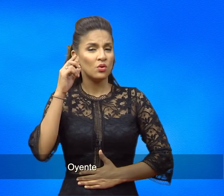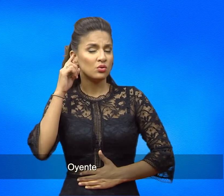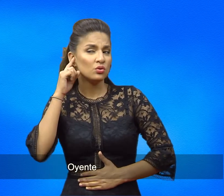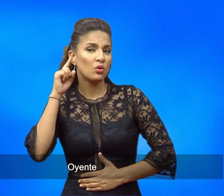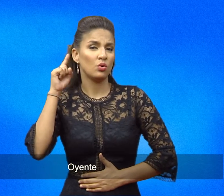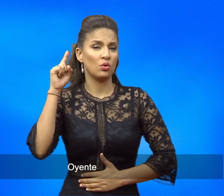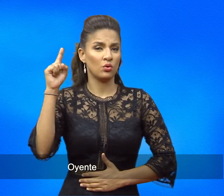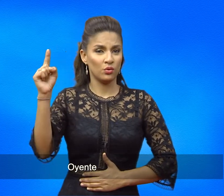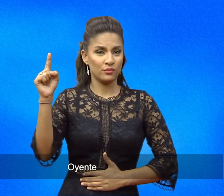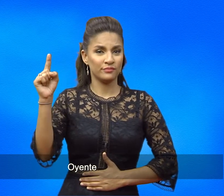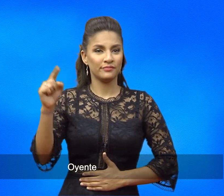oyente